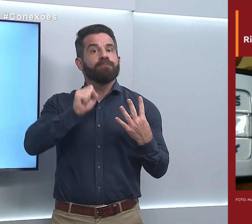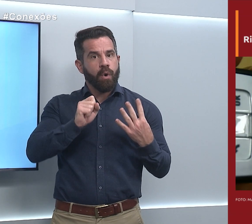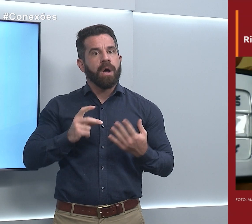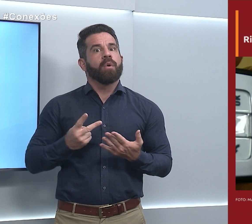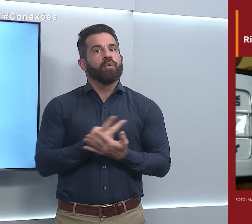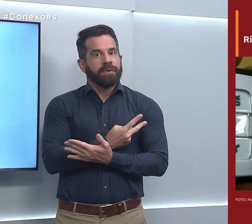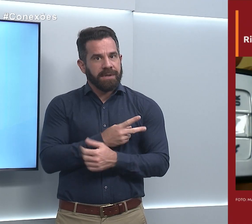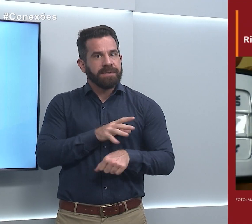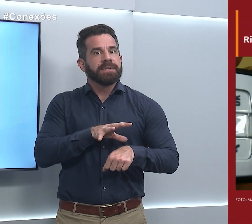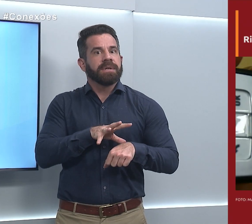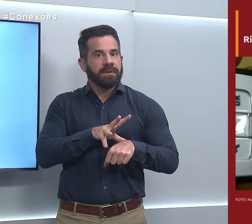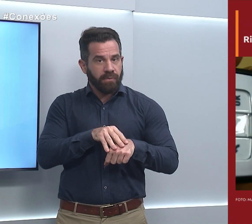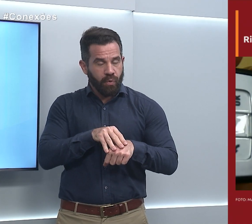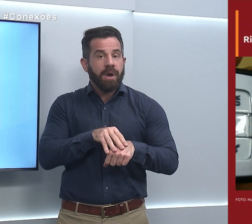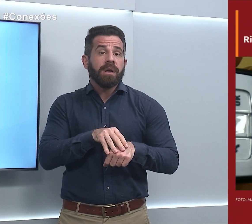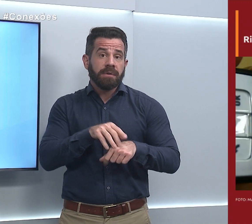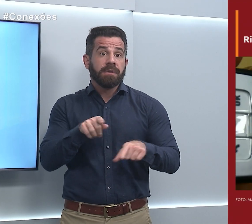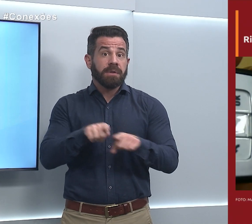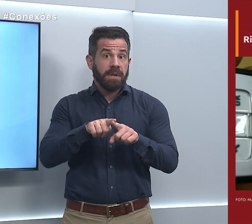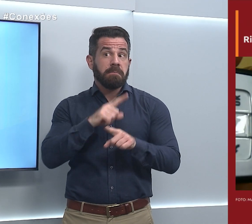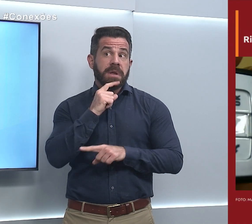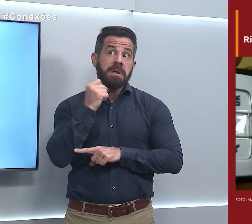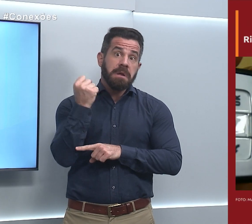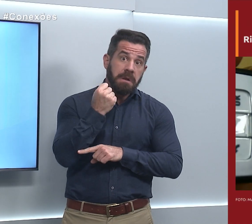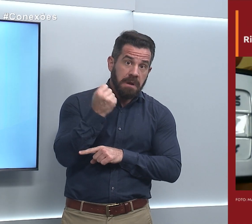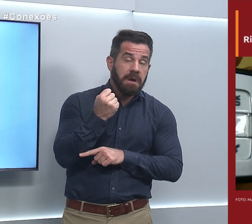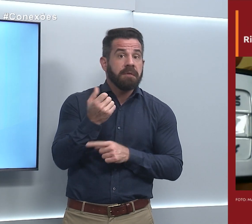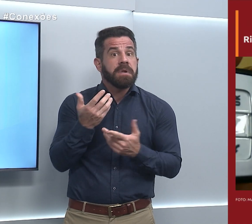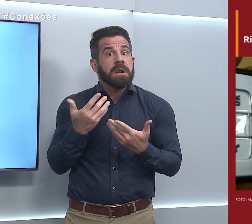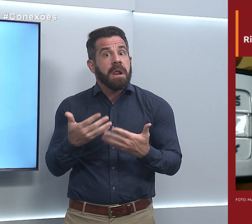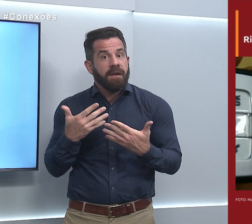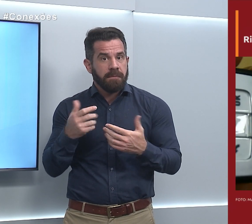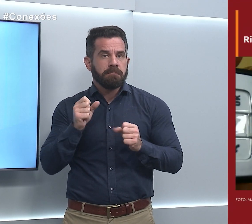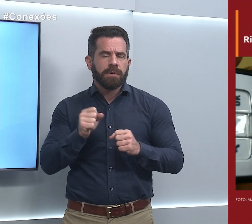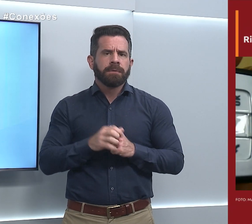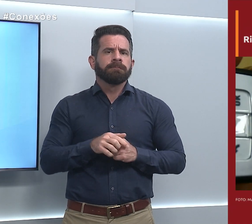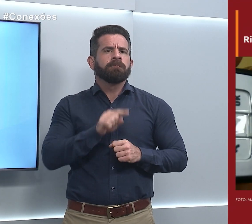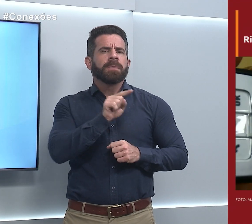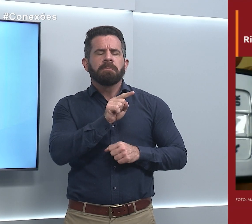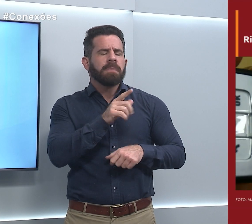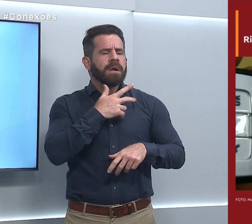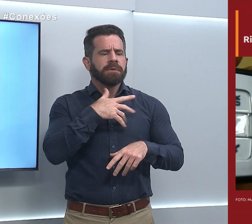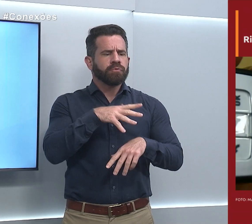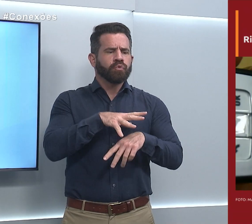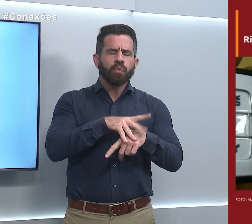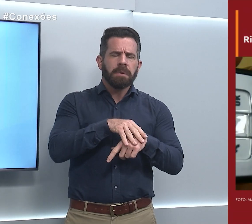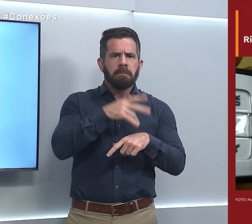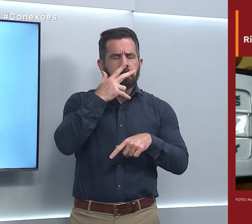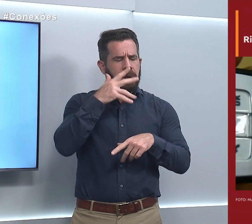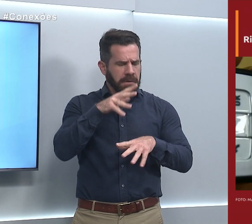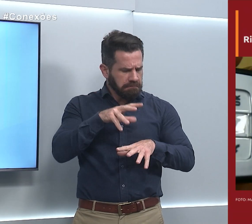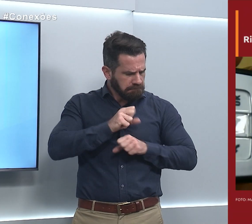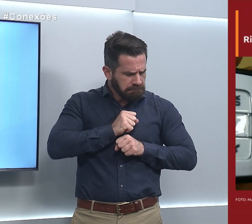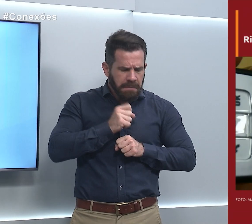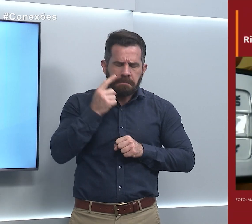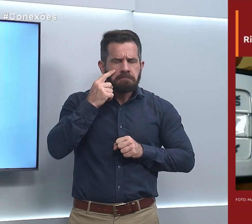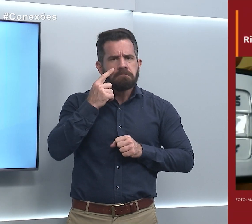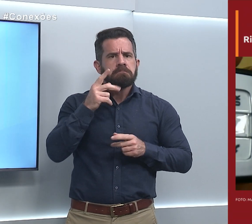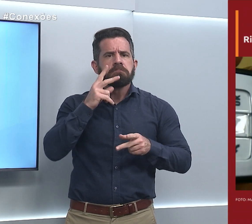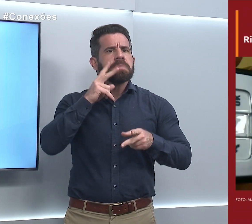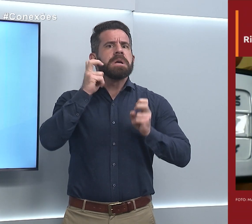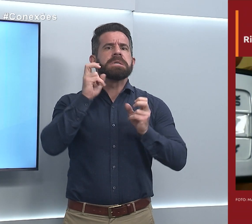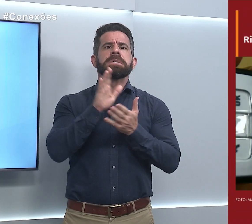pela retinopatia em algum grau. Frequentemente, a doença não apresenta sintomas no estágio inicial ou apenas